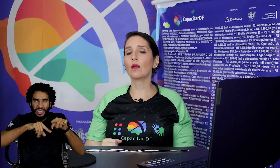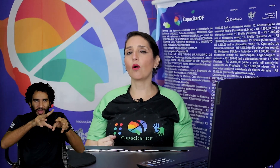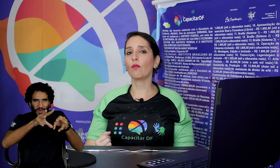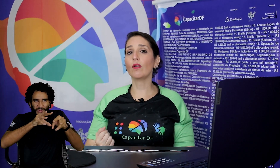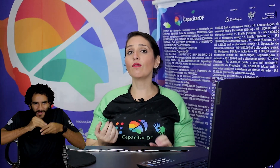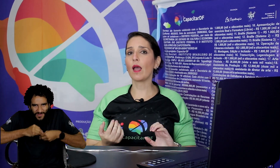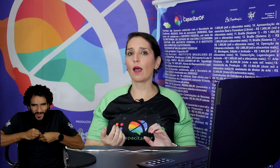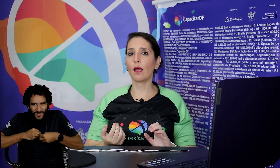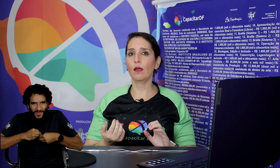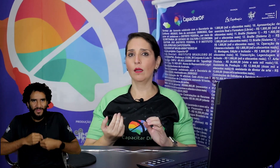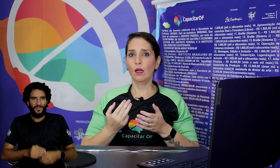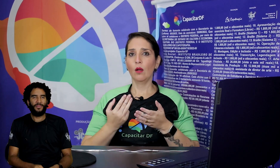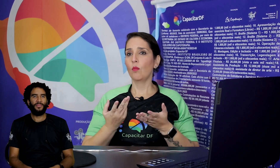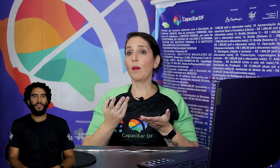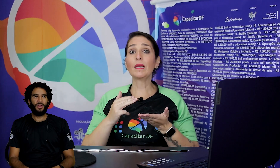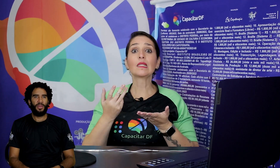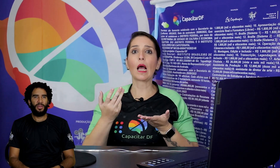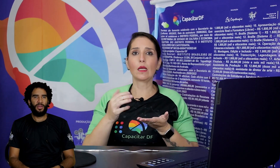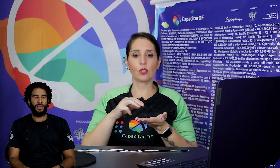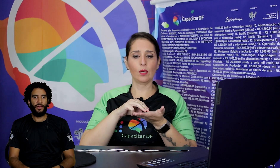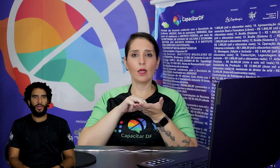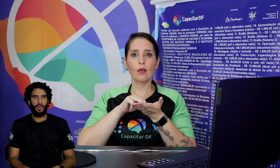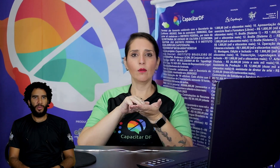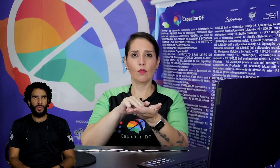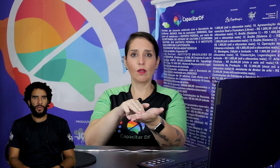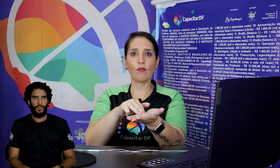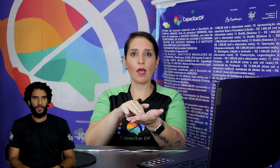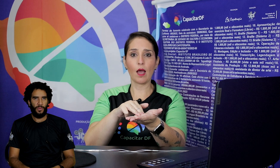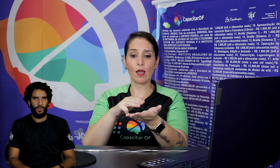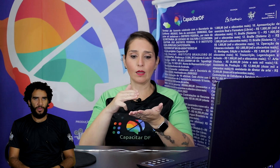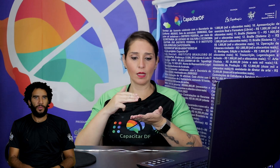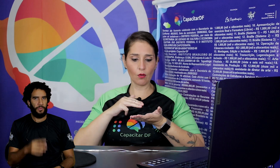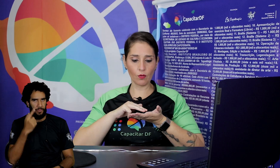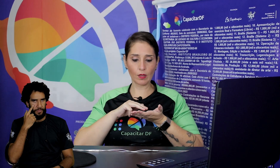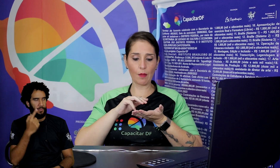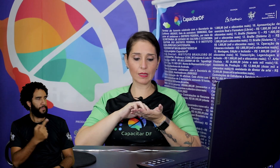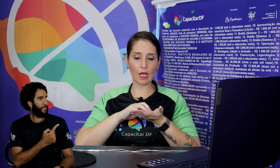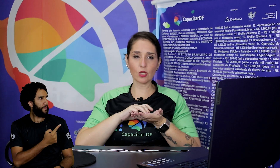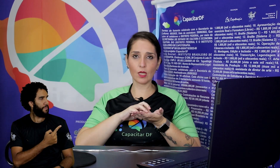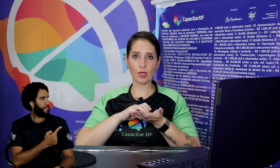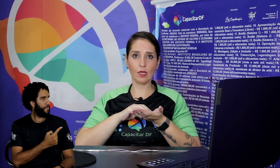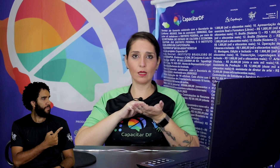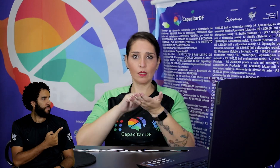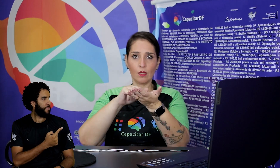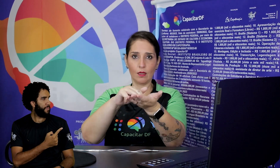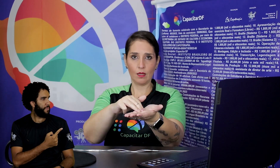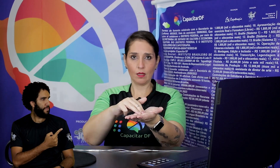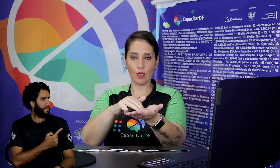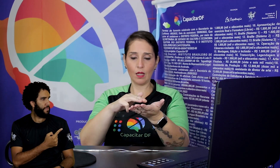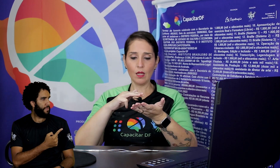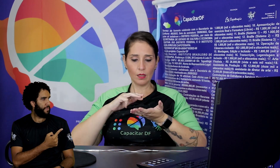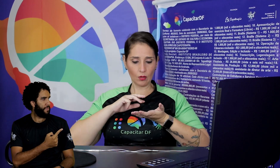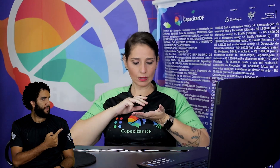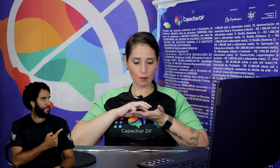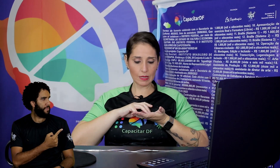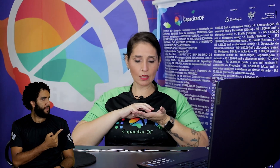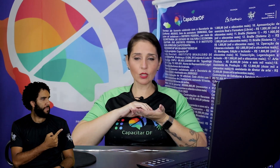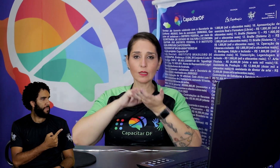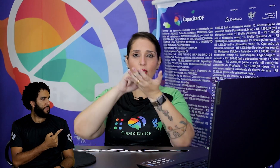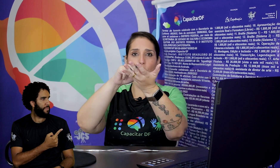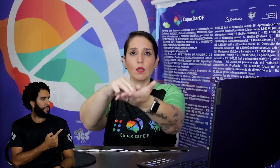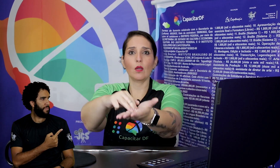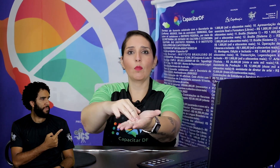falar assim, ó, vou enviar uma mensagem, né? Enviar. Que eu vou... A mensagem é aqui, né?